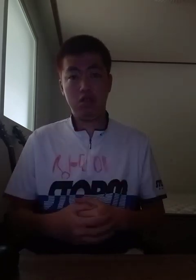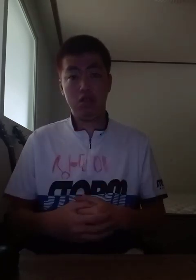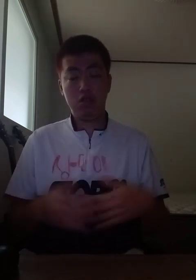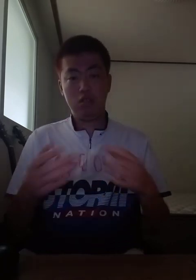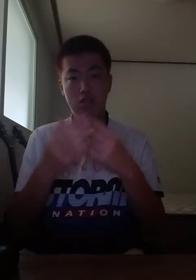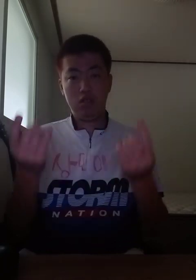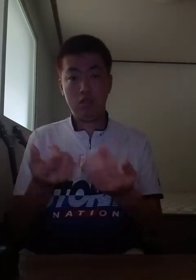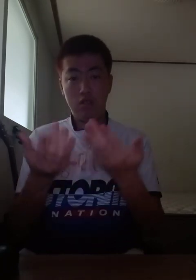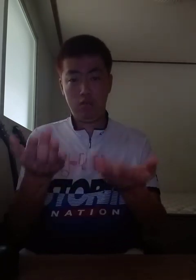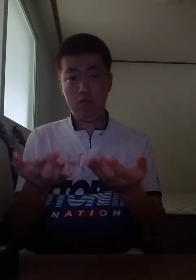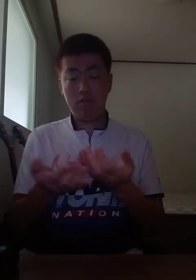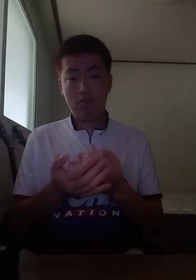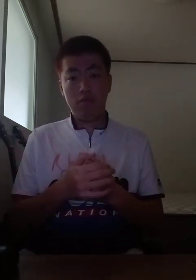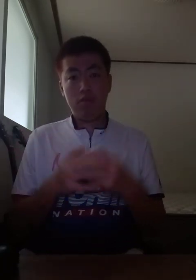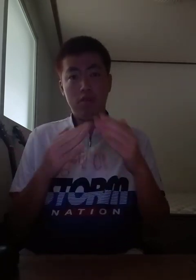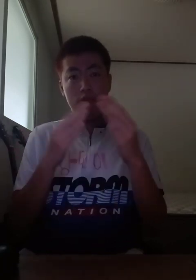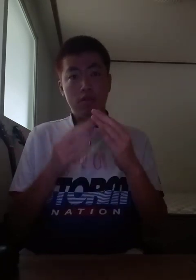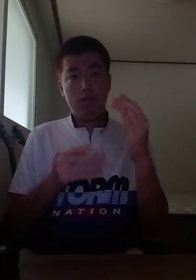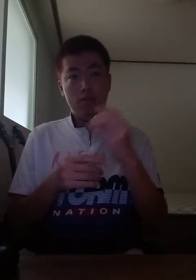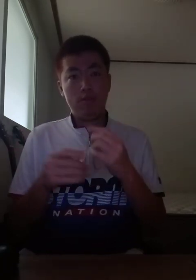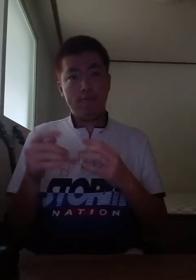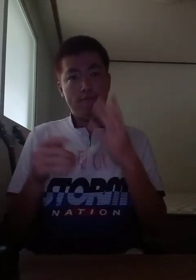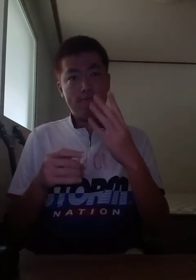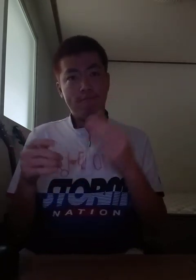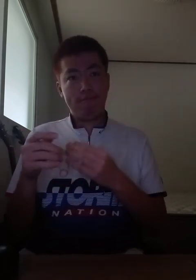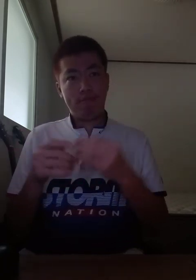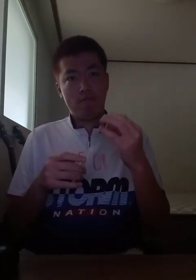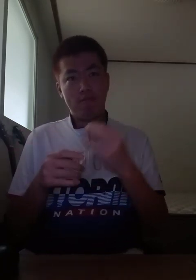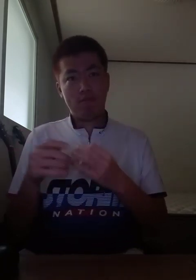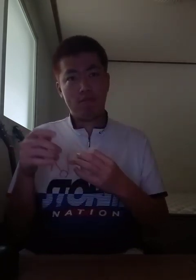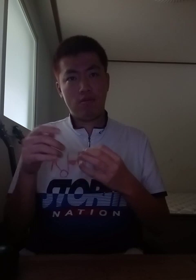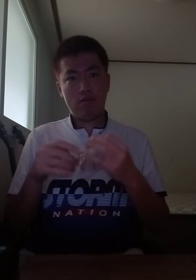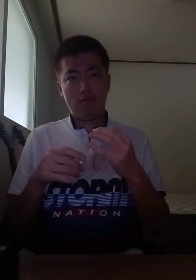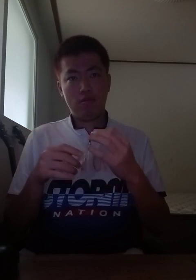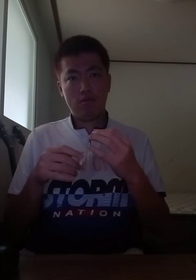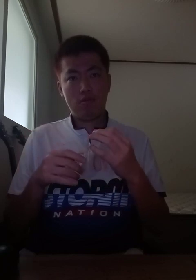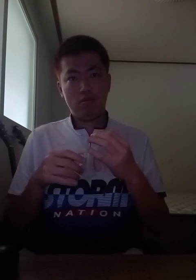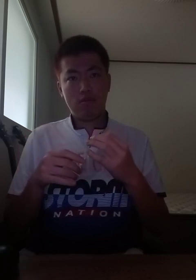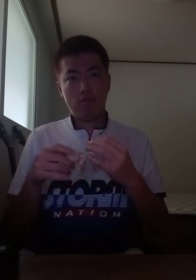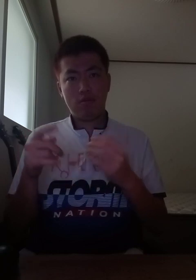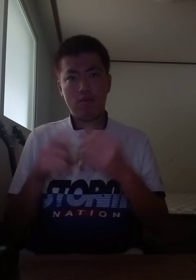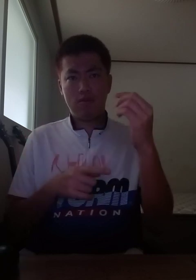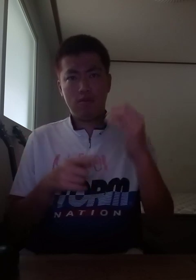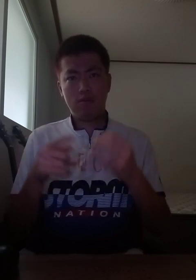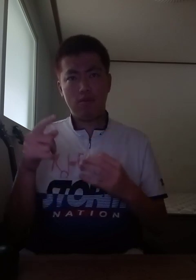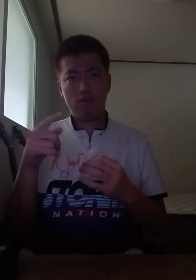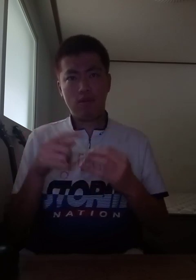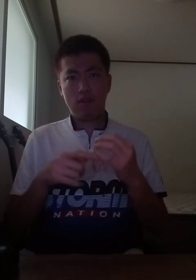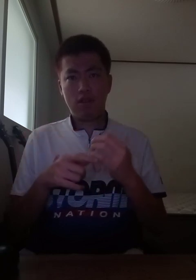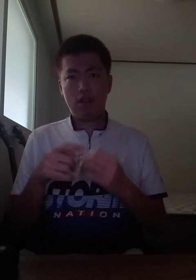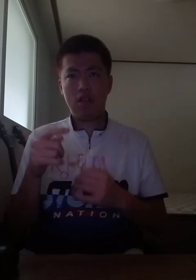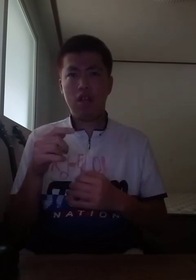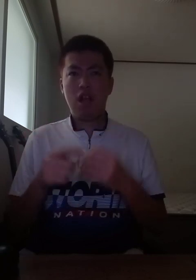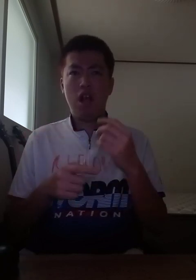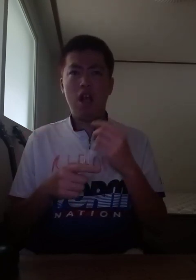나왔던 담벼락입니다. 보셨던 것처럼 4m가 훨씬 넘습니다. 제가 직접 한번 올라가 보겠습니다.